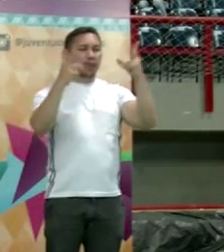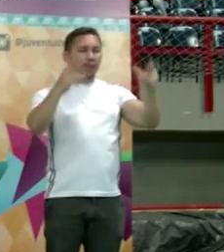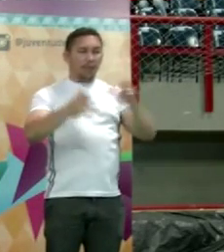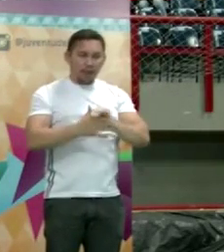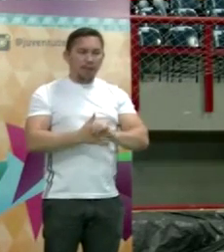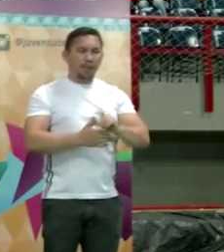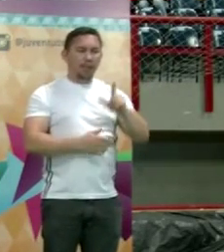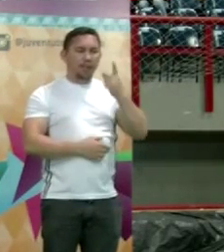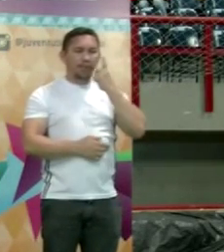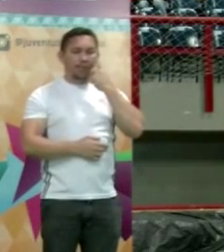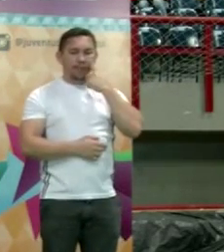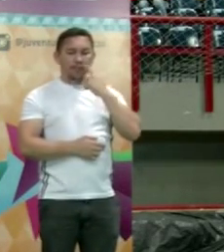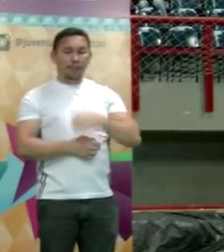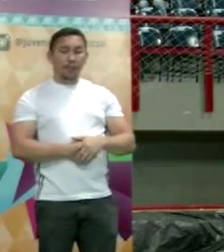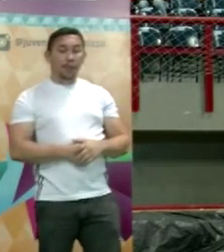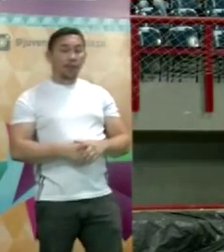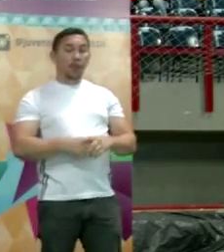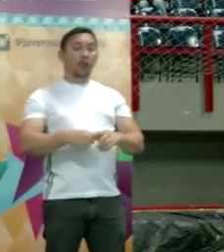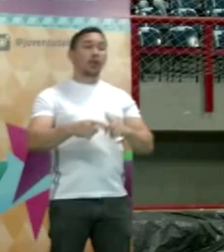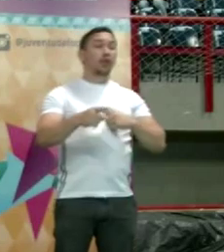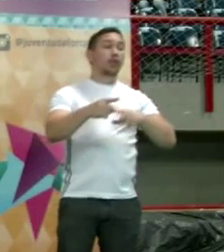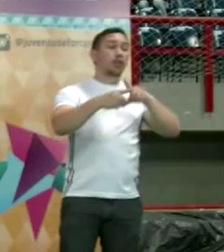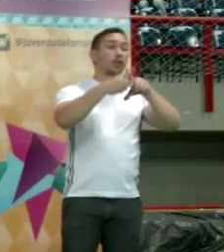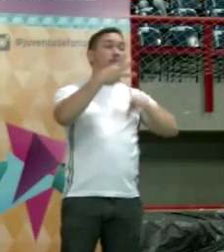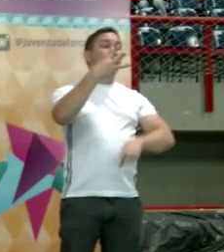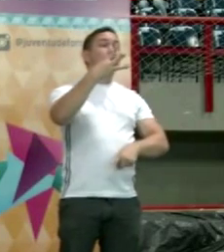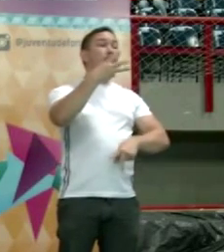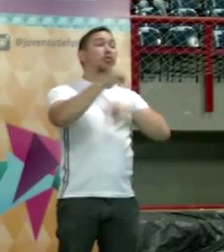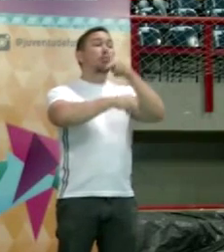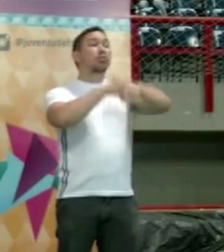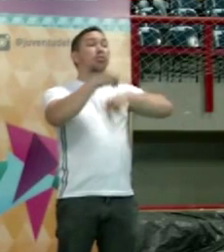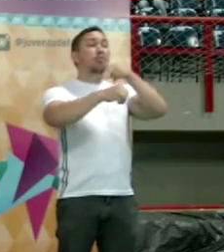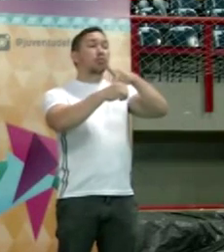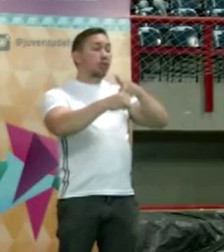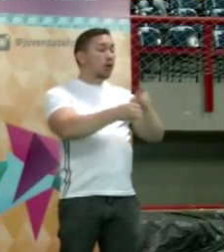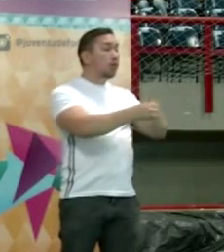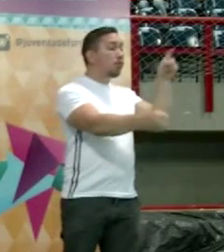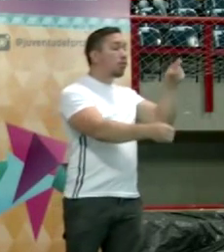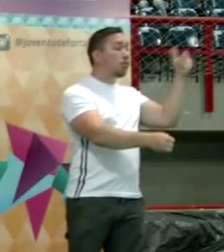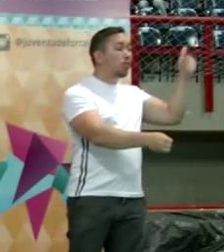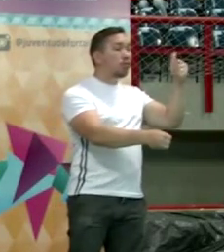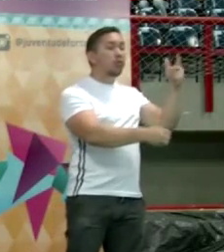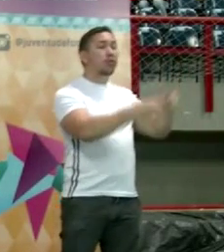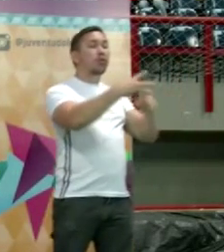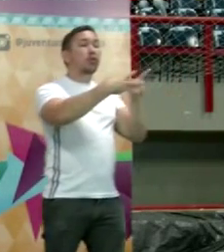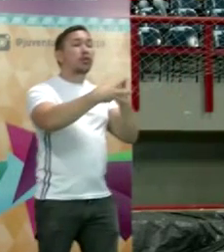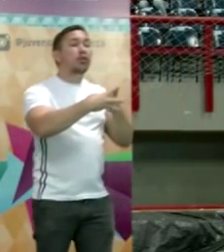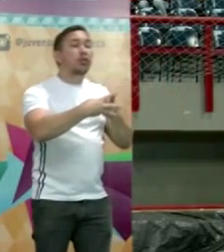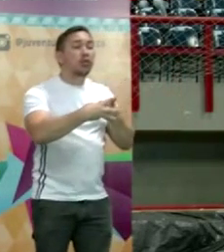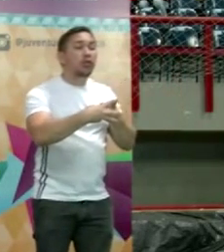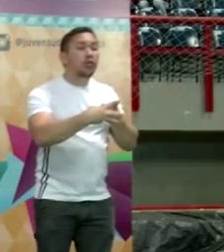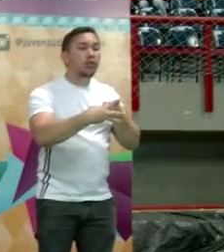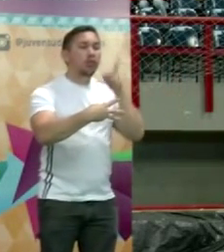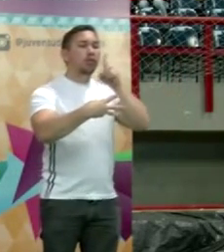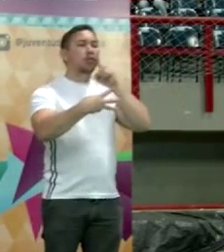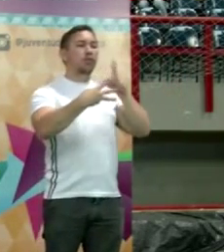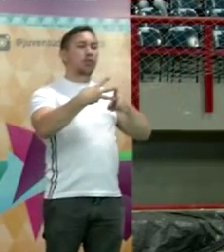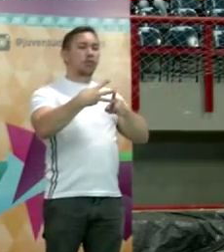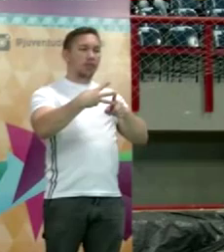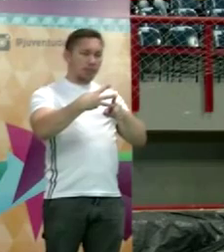Olha, eu quero os 3 primeiros países que disseram que o Brasil era livre. Na ordem. Estados